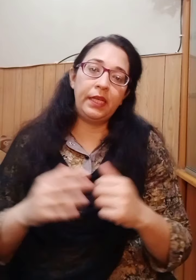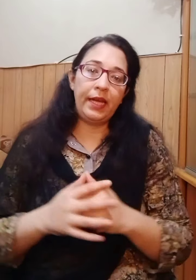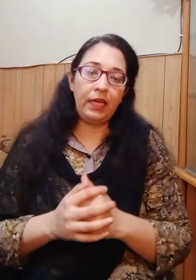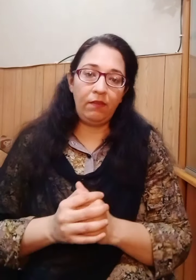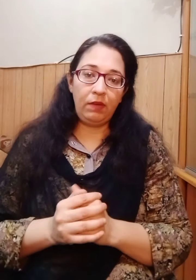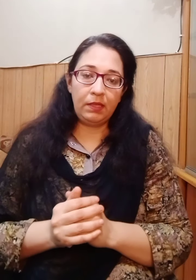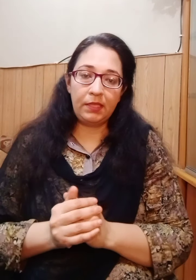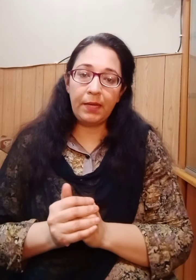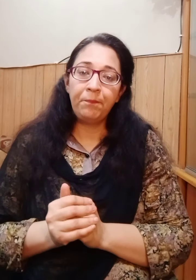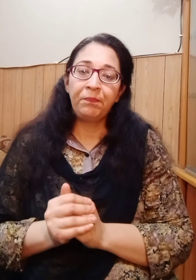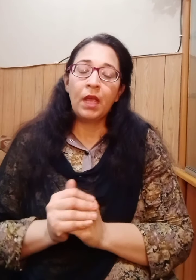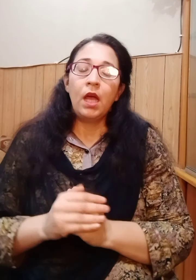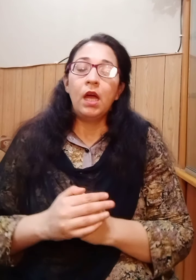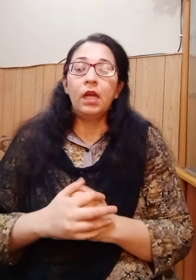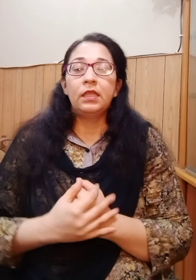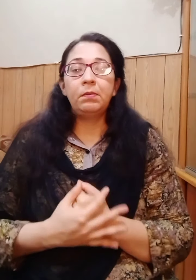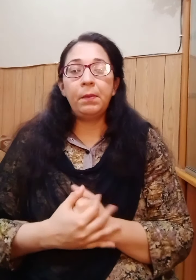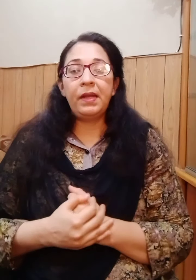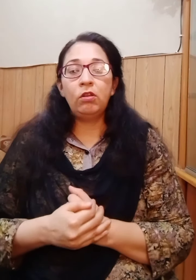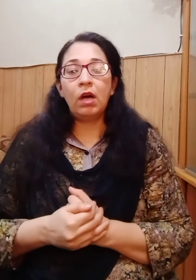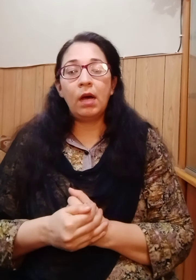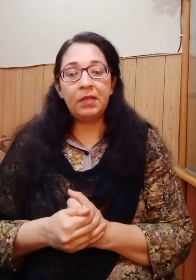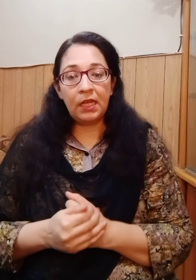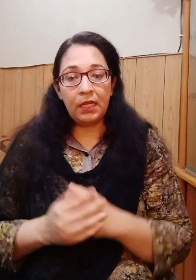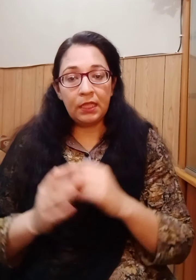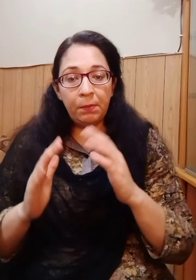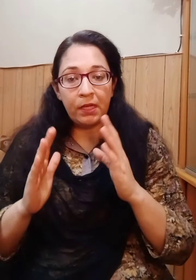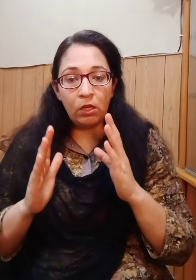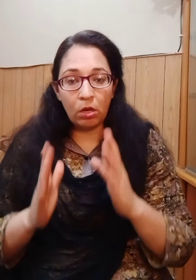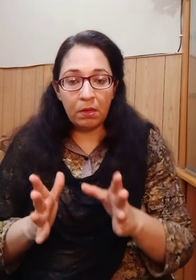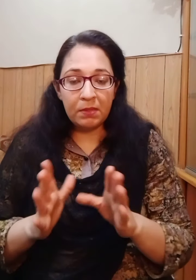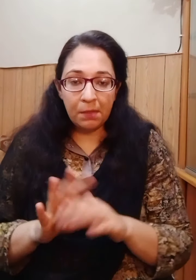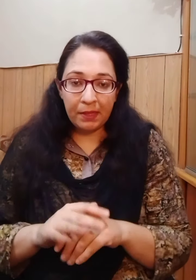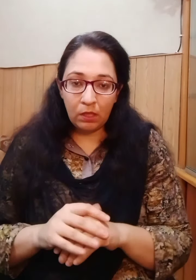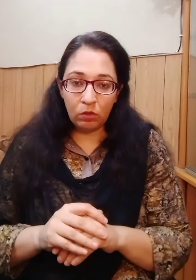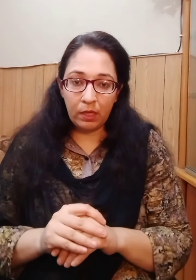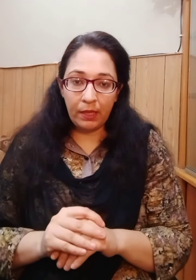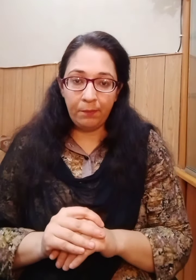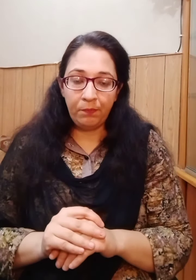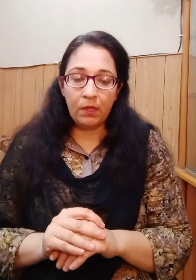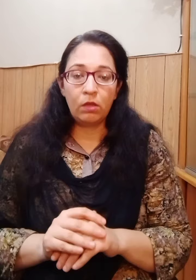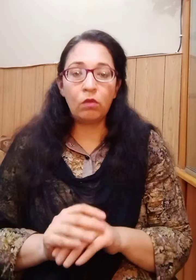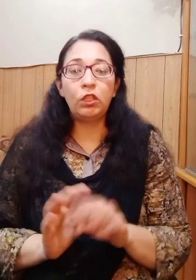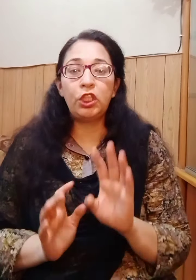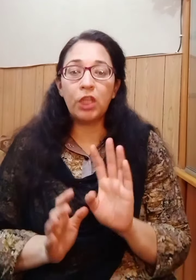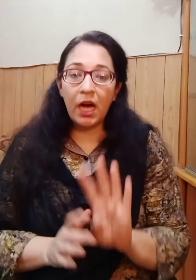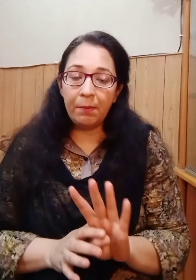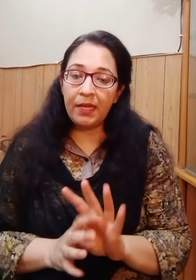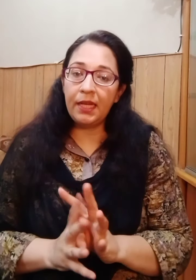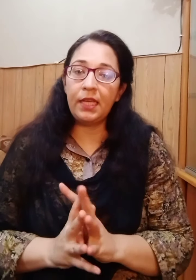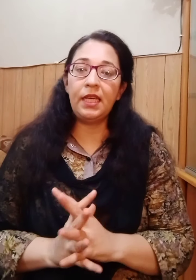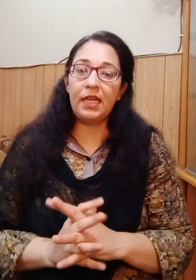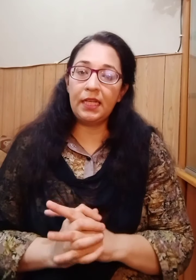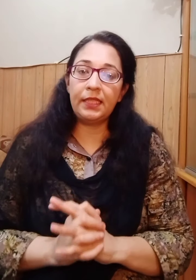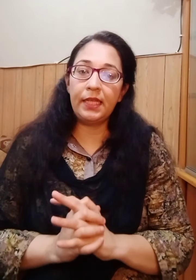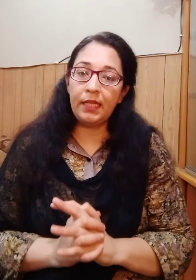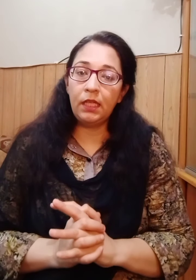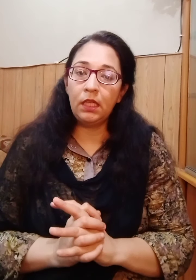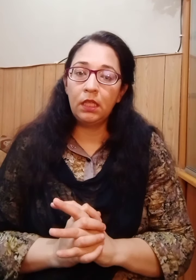पीछे रह गए हैं कि सबसे पहले तो आप ही ज्यादा की जरूरत नॉर्मल बच्चा पैदा होता है तो वह चार महीने की मेज़ से ही